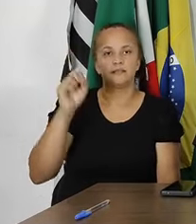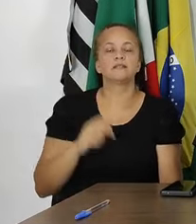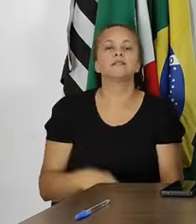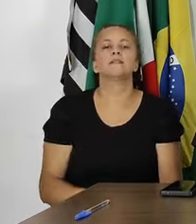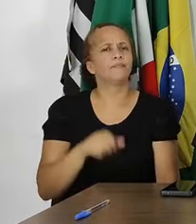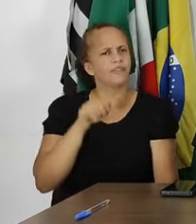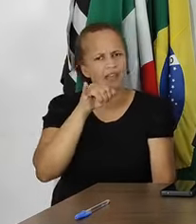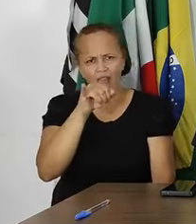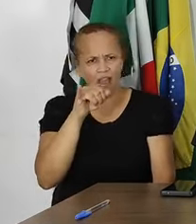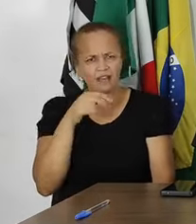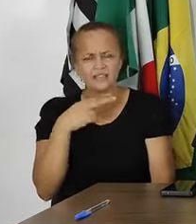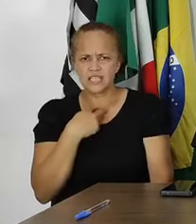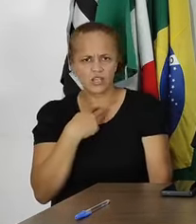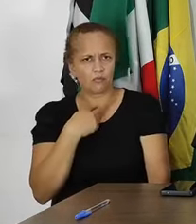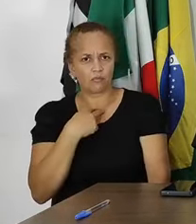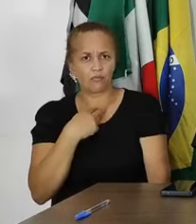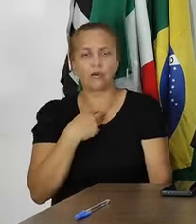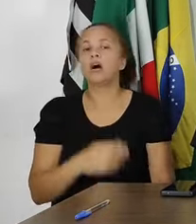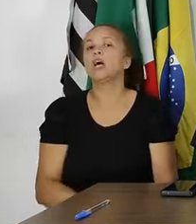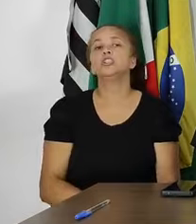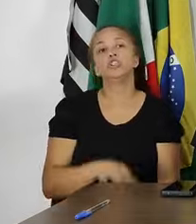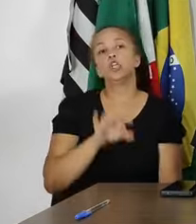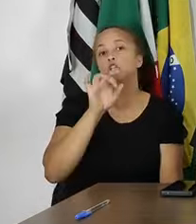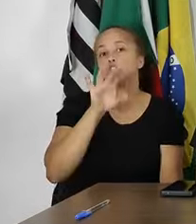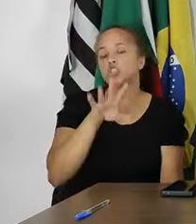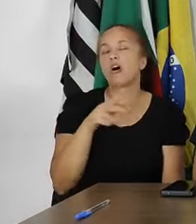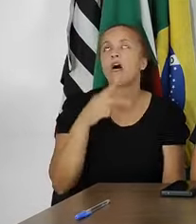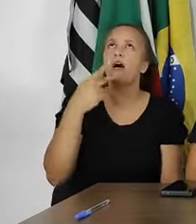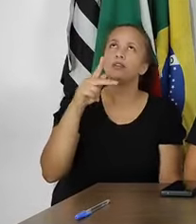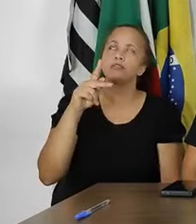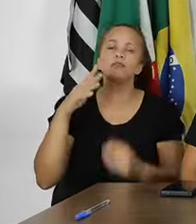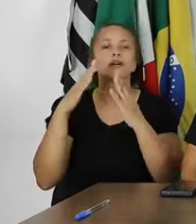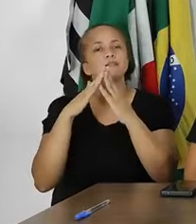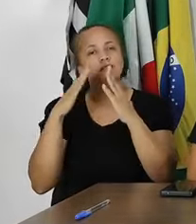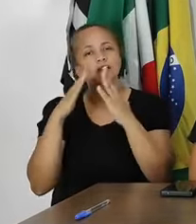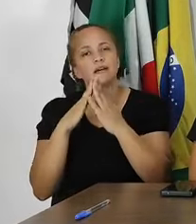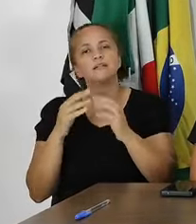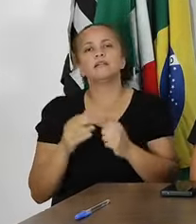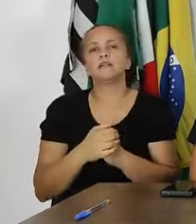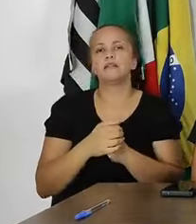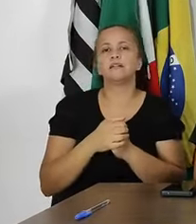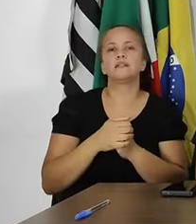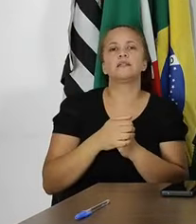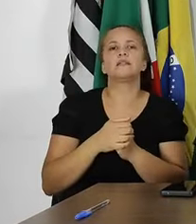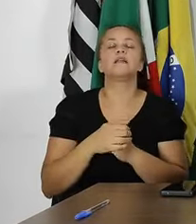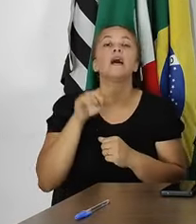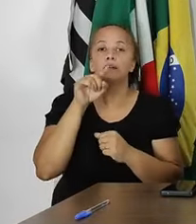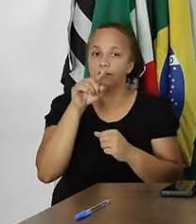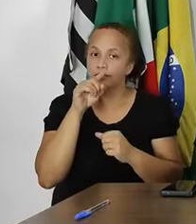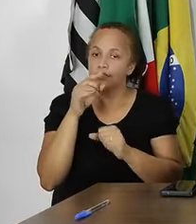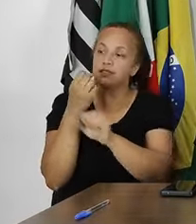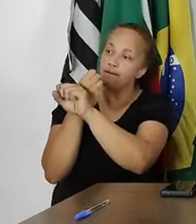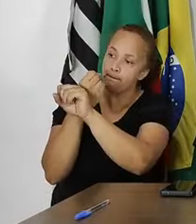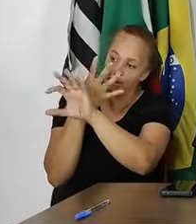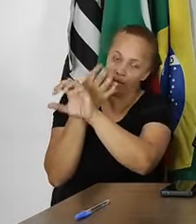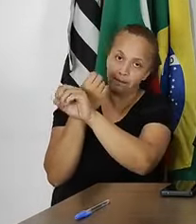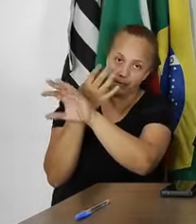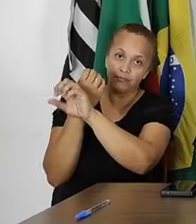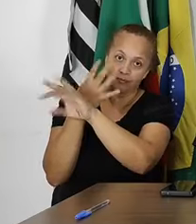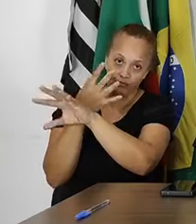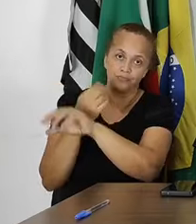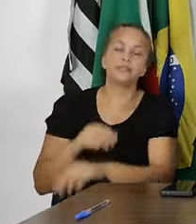Se você não pode, você pode somente da sua casa, do seu lar, né? Aí você entra em contato com a gente e